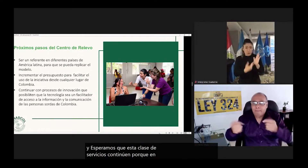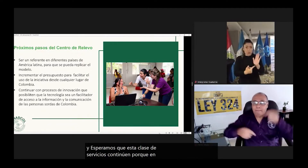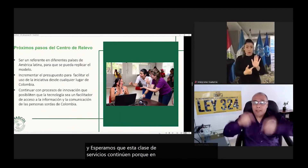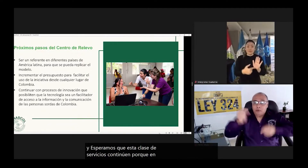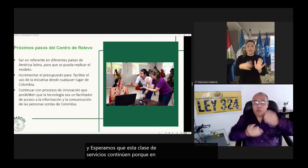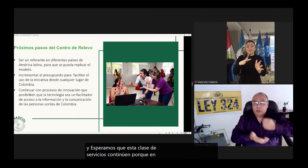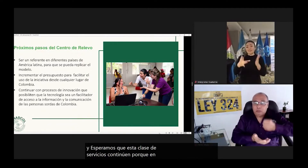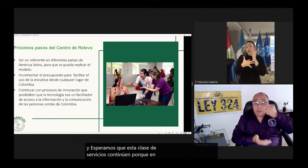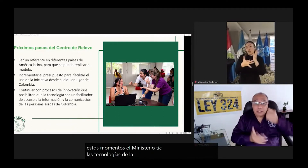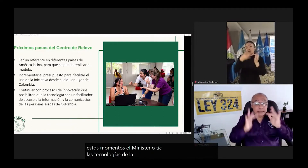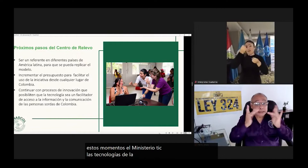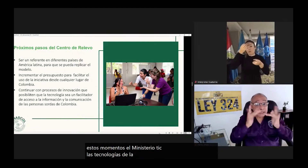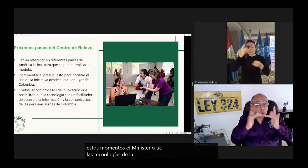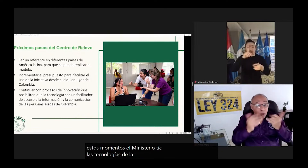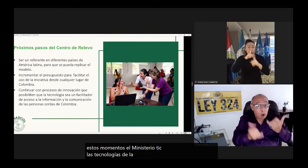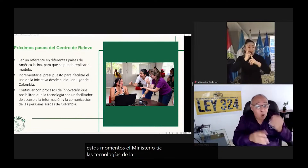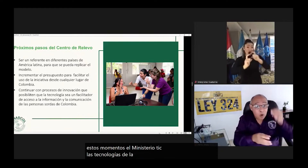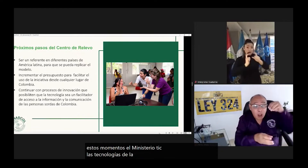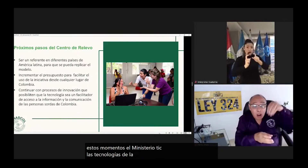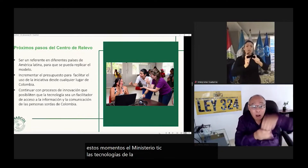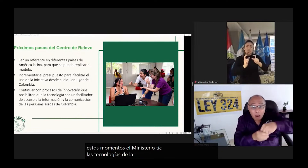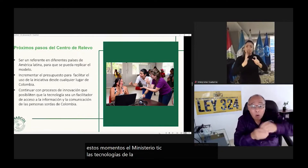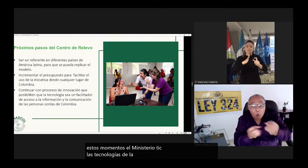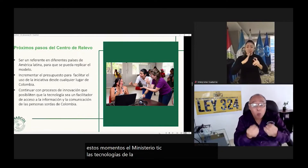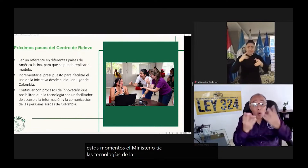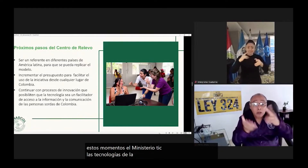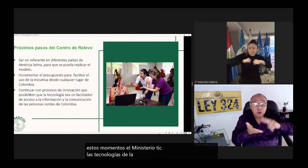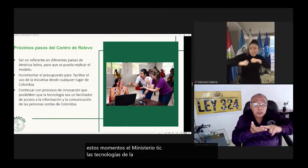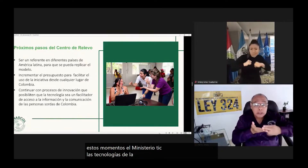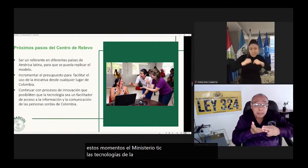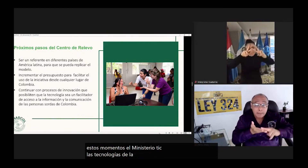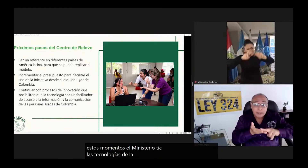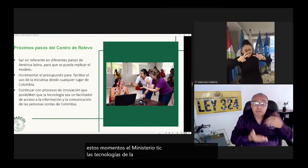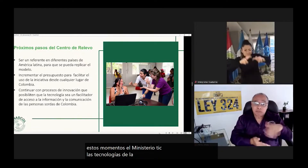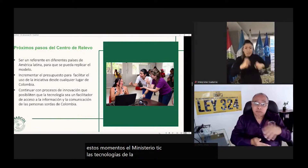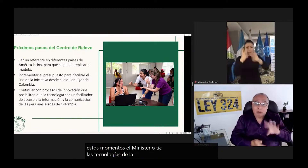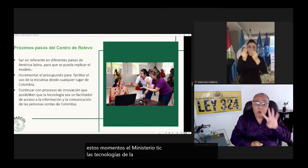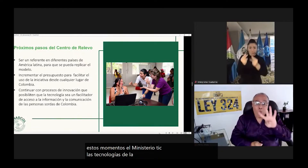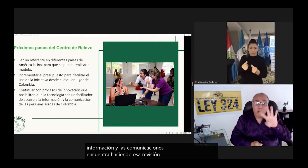de la Información y las Comunicaciones, se encuentra haciendo esa revisión presupuestal